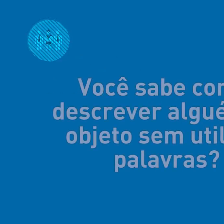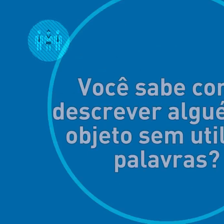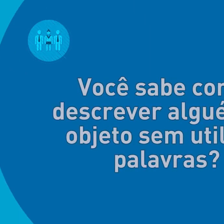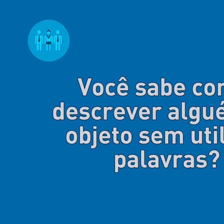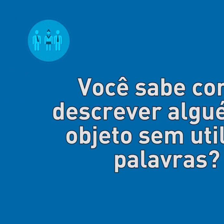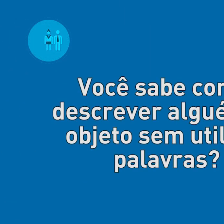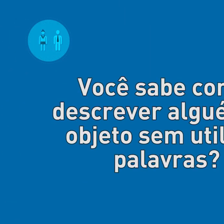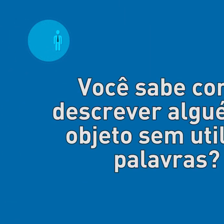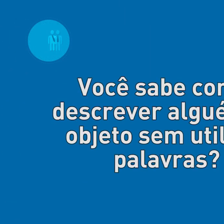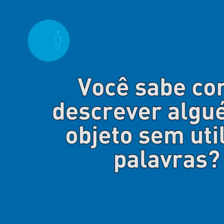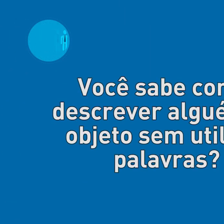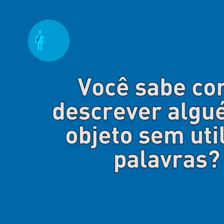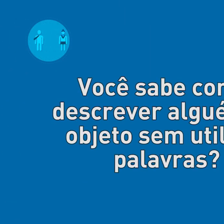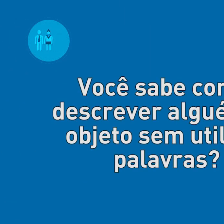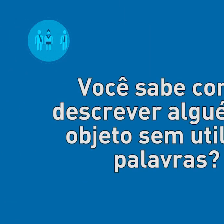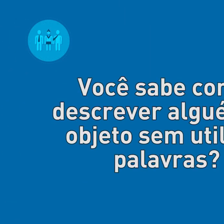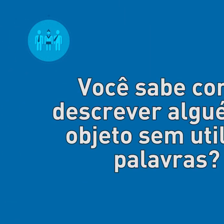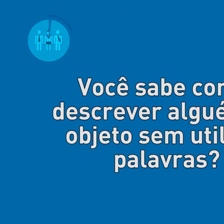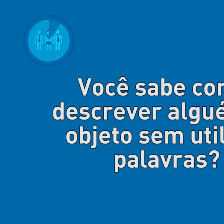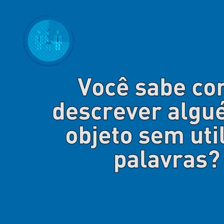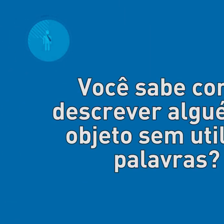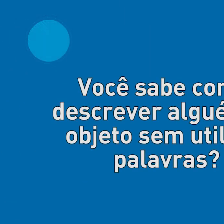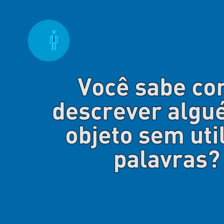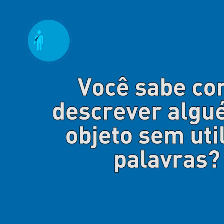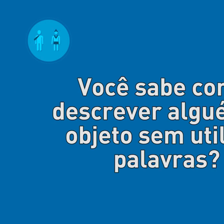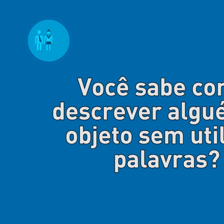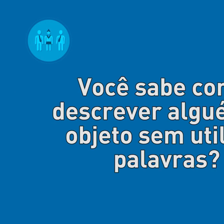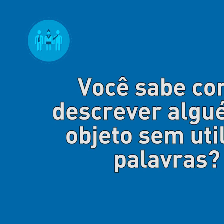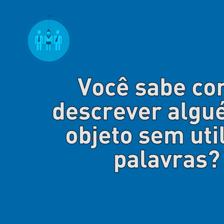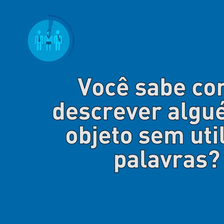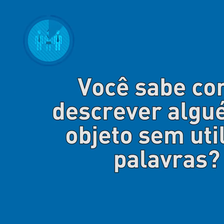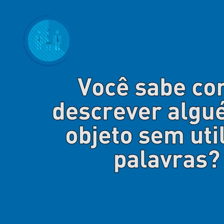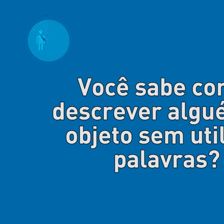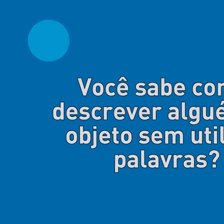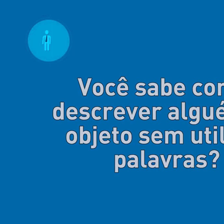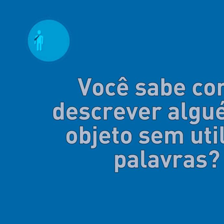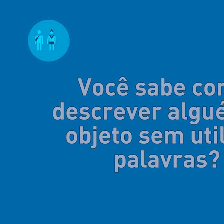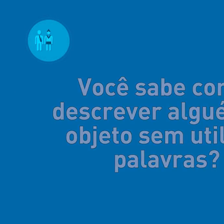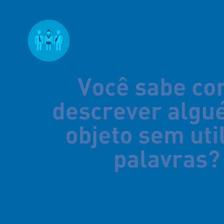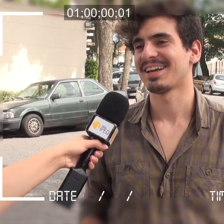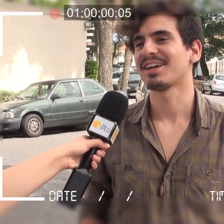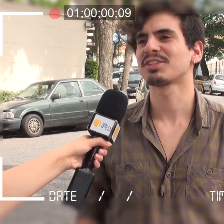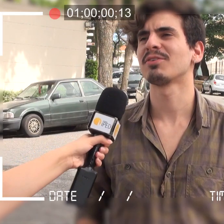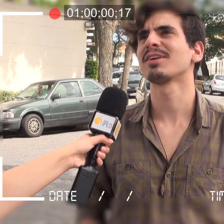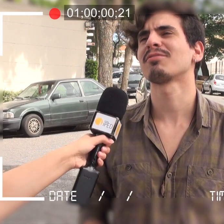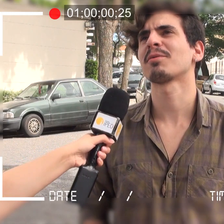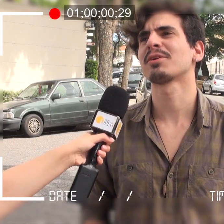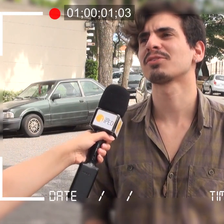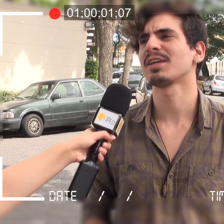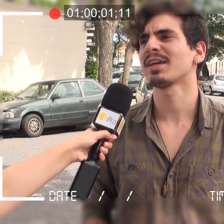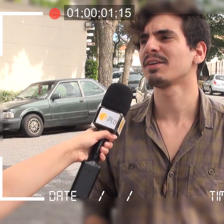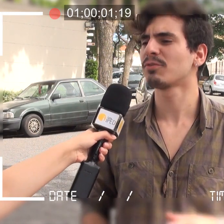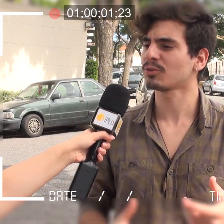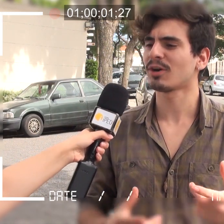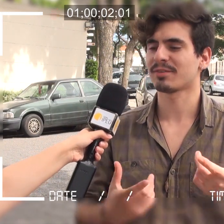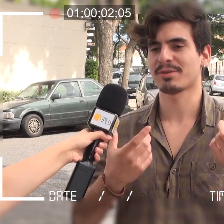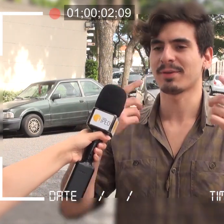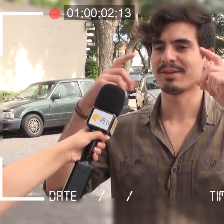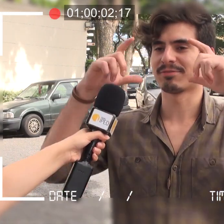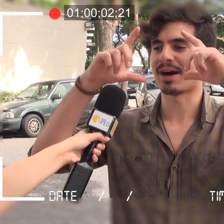Você sabe como descrever alguém ou objeto sem utilizar palavras? Acho que a única forma que eu sei é que fotógrafo, é bem fácil,